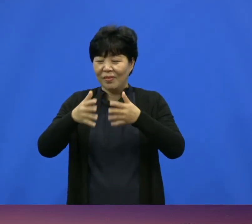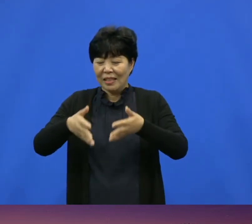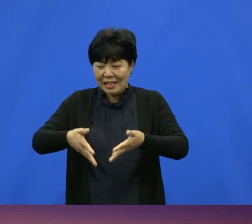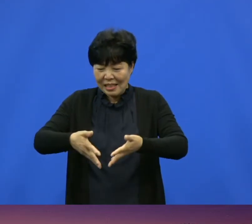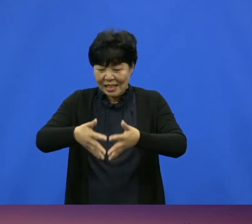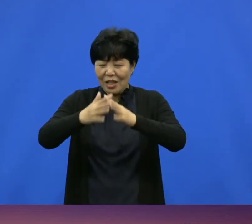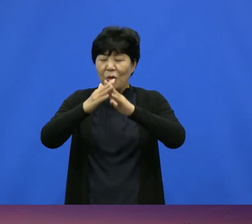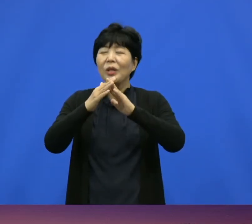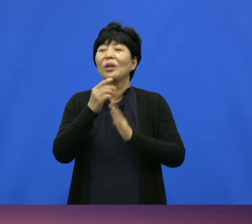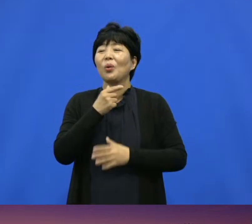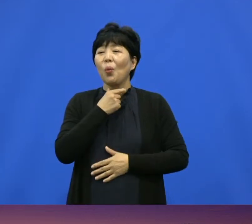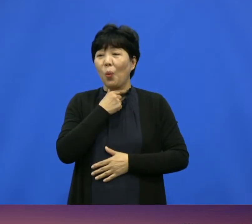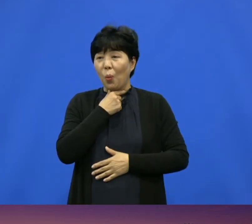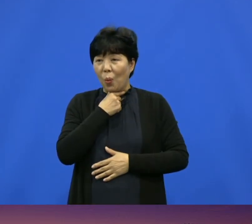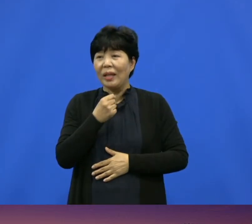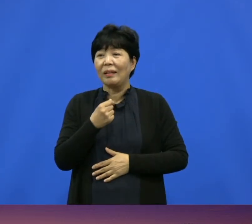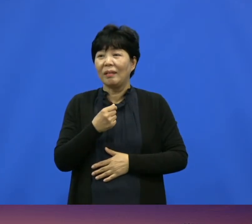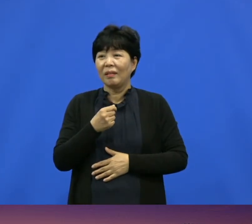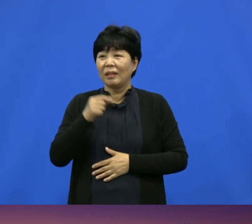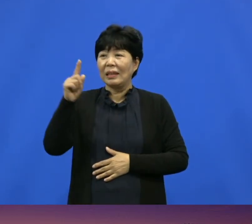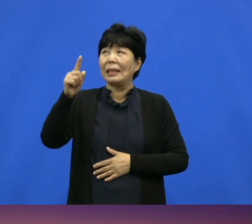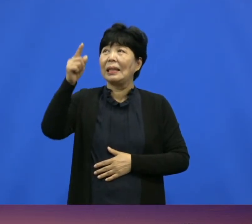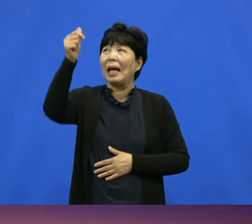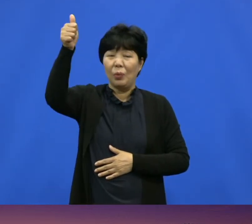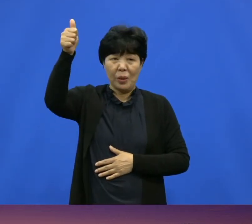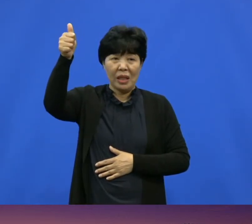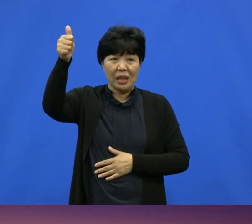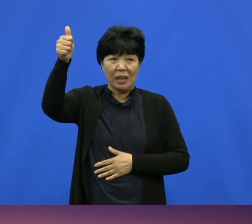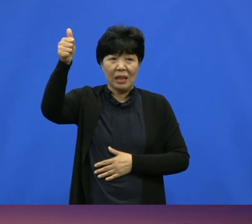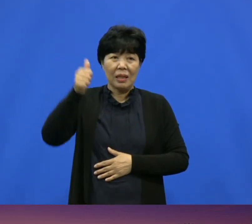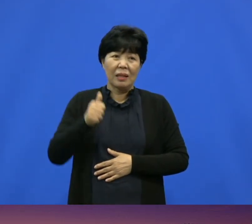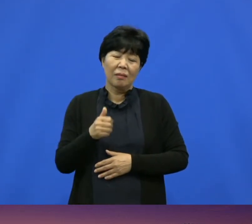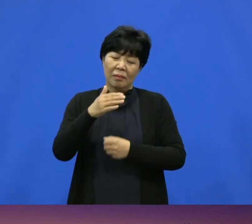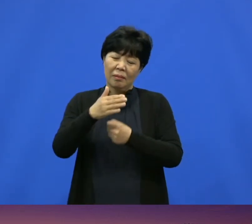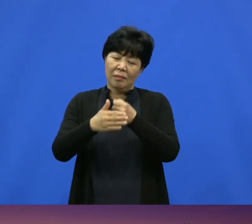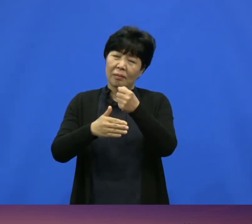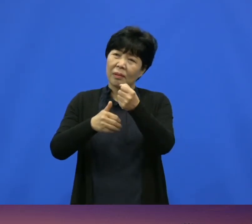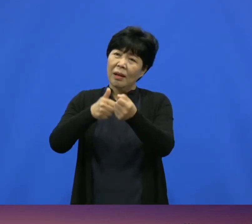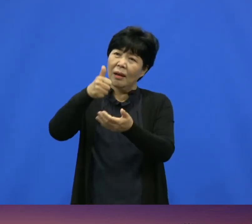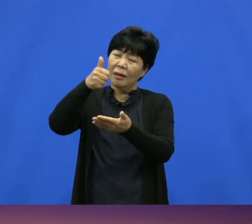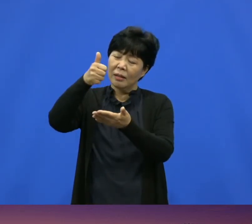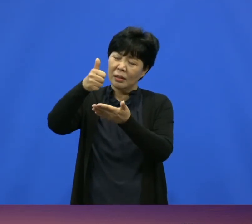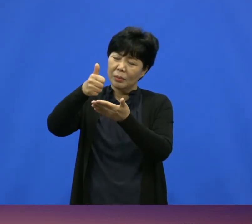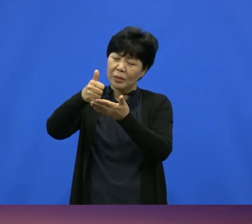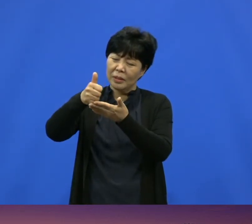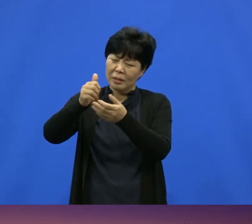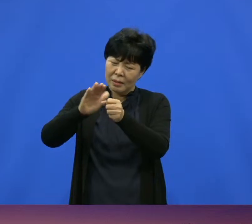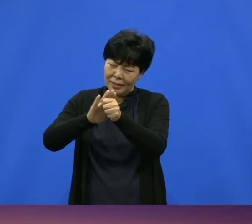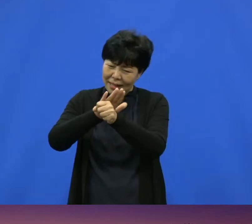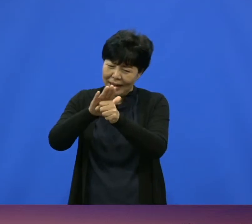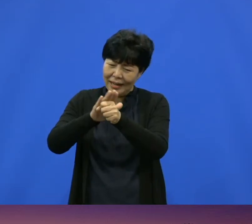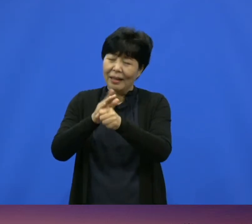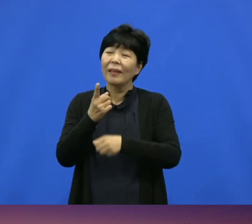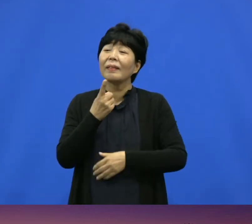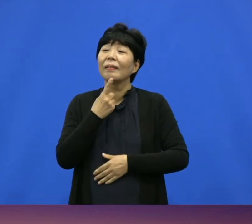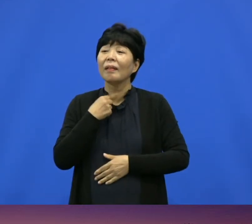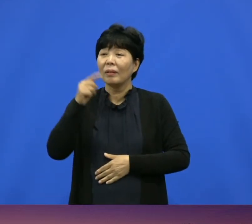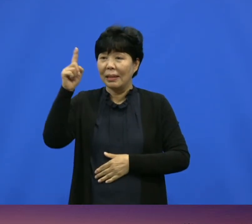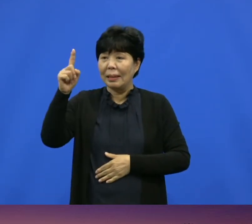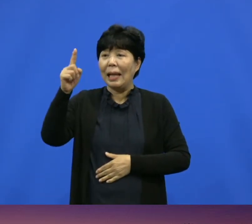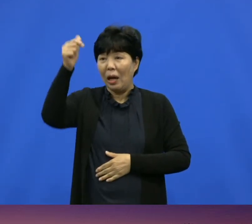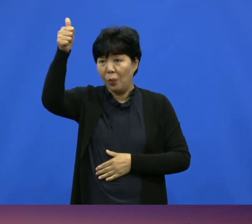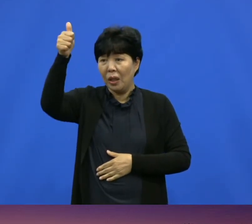다윗은 넘어지면 안 되는 사람이에요. 그죠? 하나님을 참으로 사랑했던 사람이에요. 근데